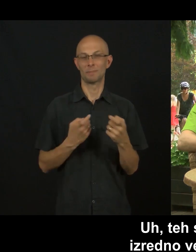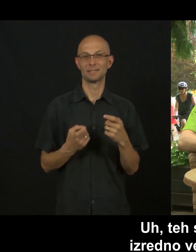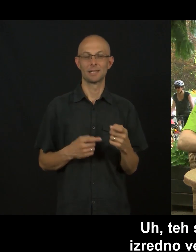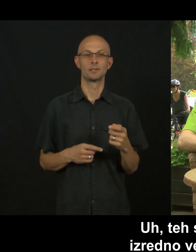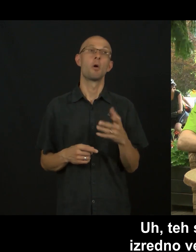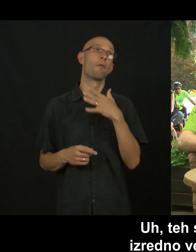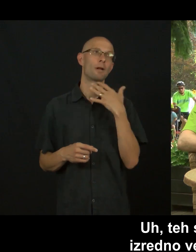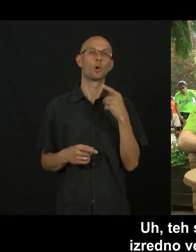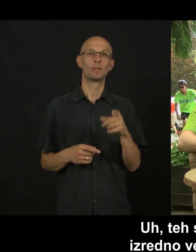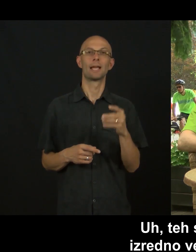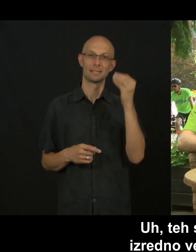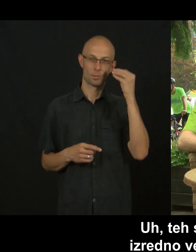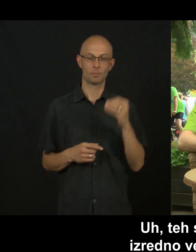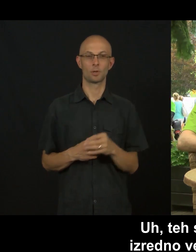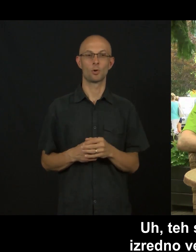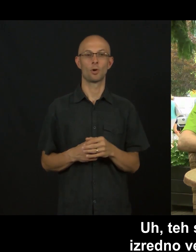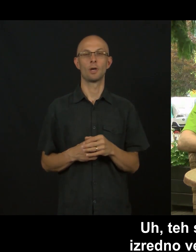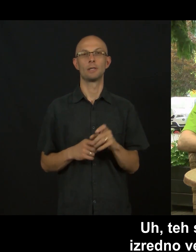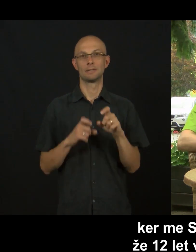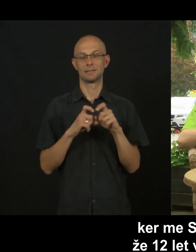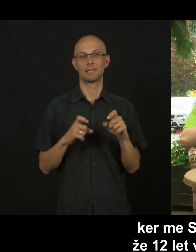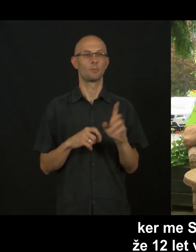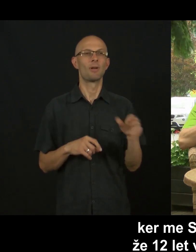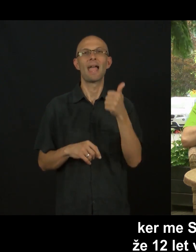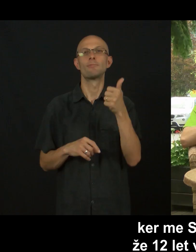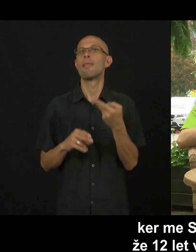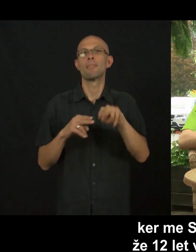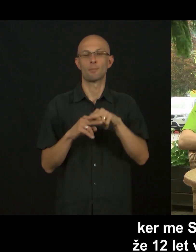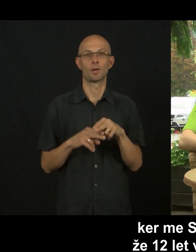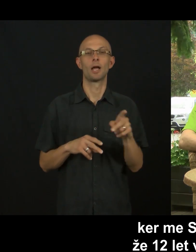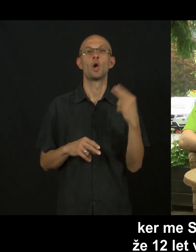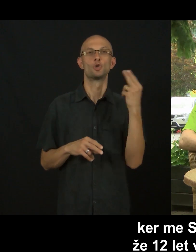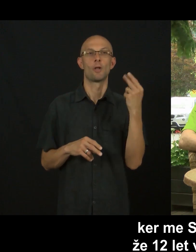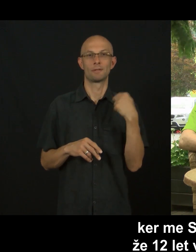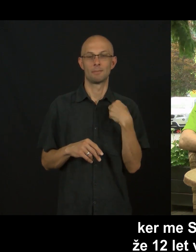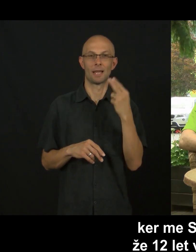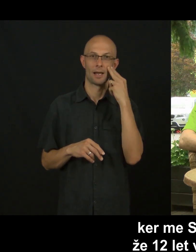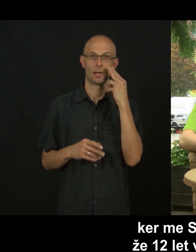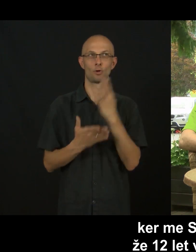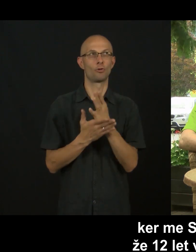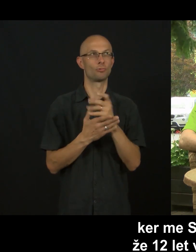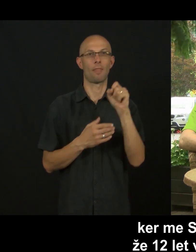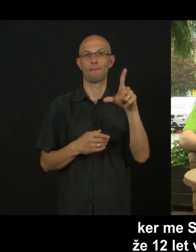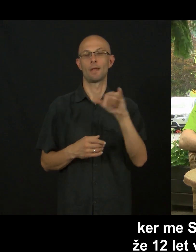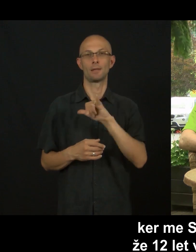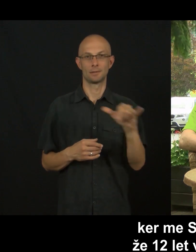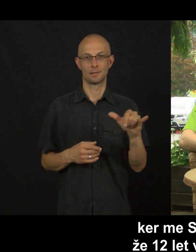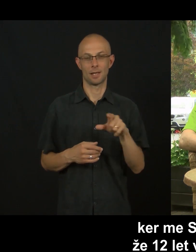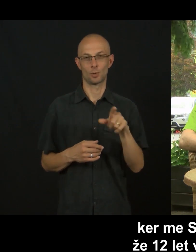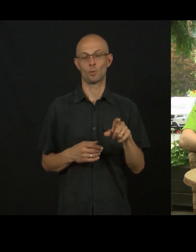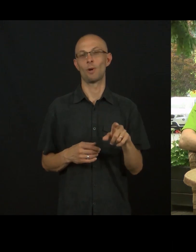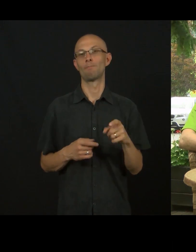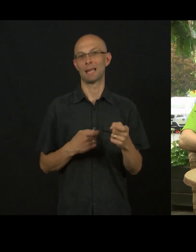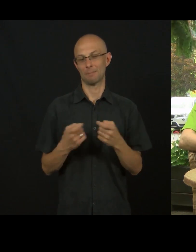Teh spominov je pa izredno velik. Zato, ker me najbolj. Slovenci me gledajo že 12 let v